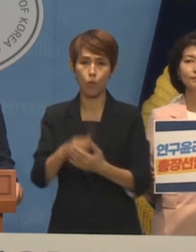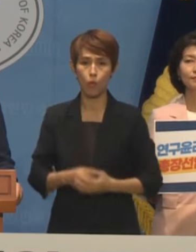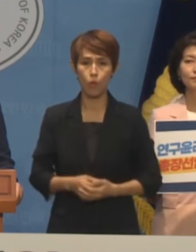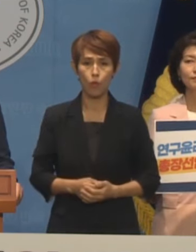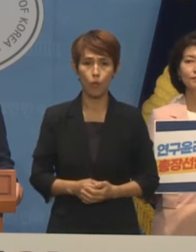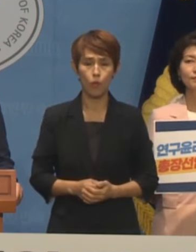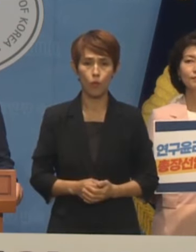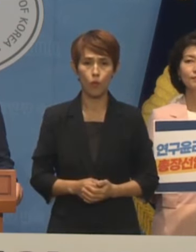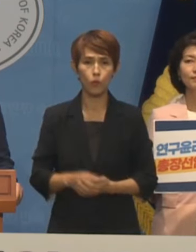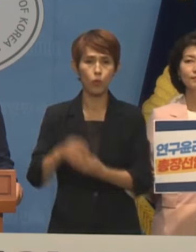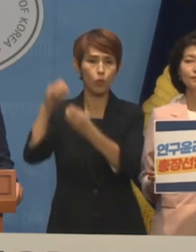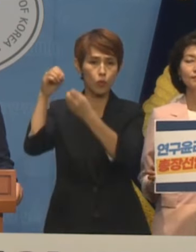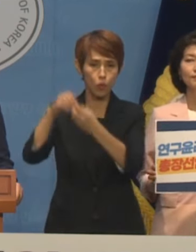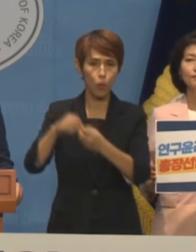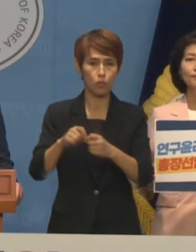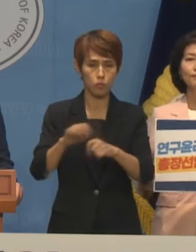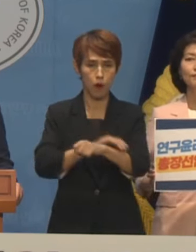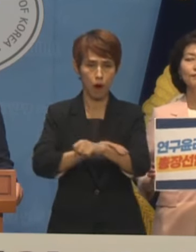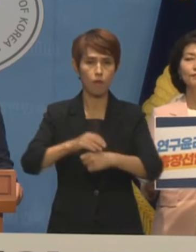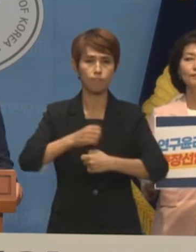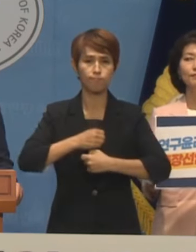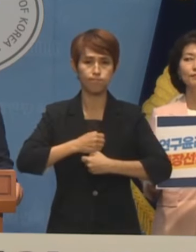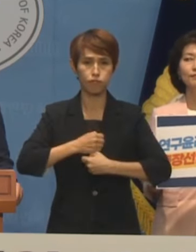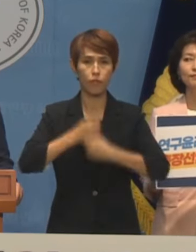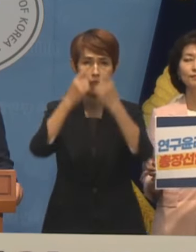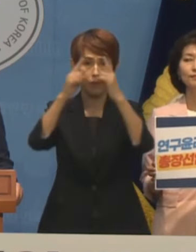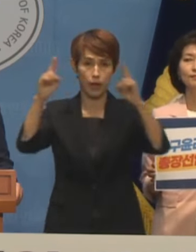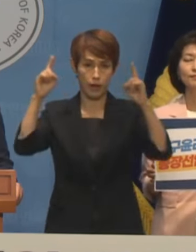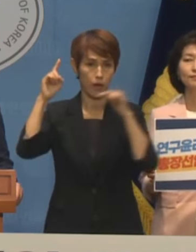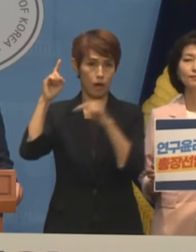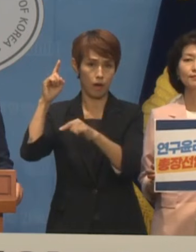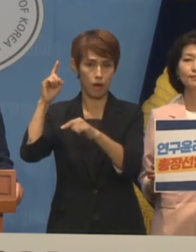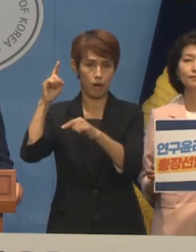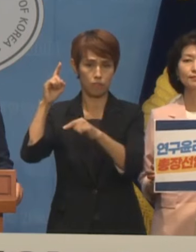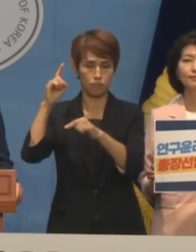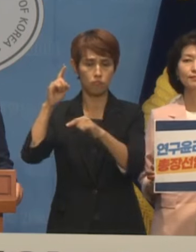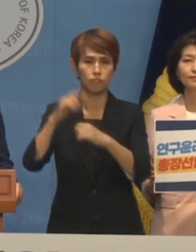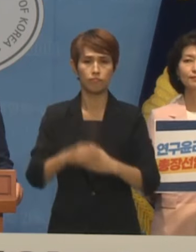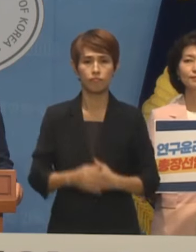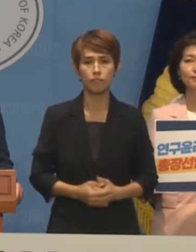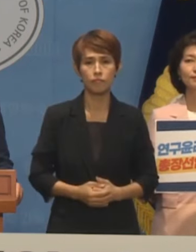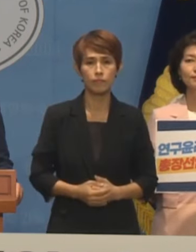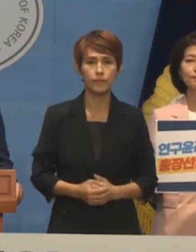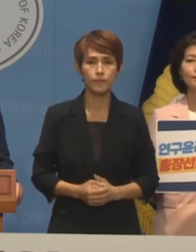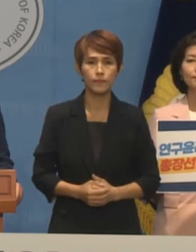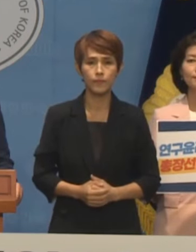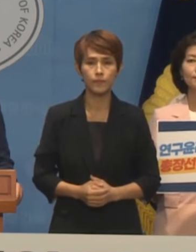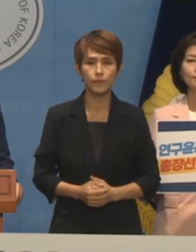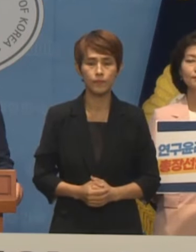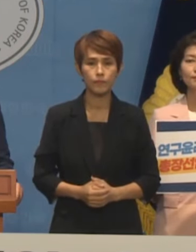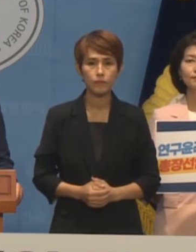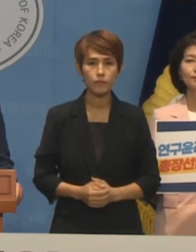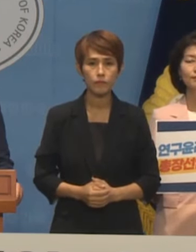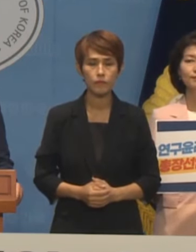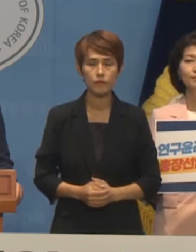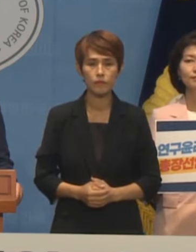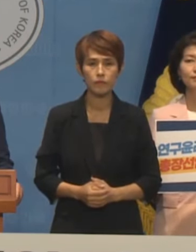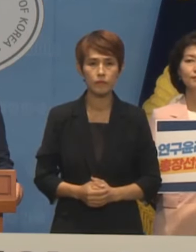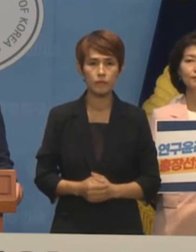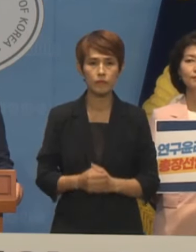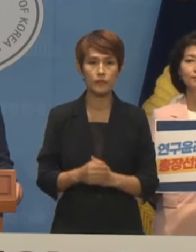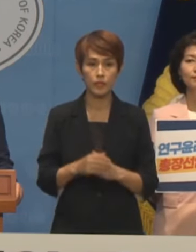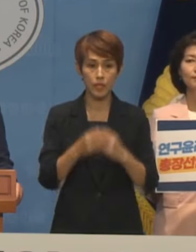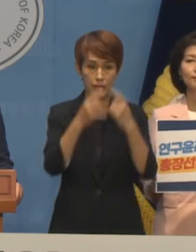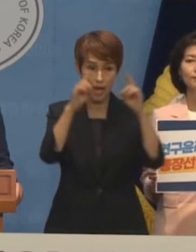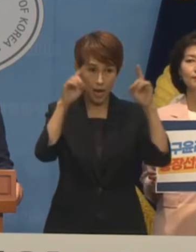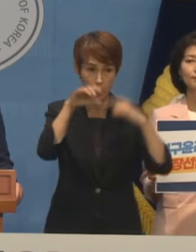오랜 전통을 잘 지켜온 그런 매우 모범적인 대학이라고 아니할 수가 없습니다. 저희 모든